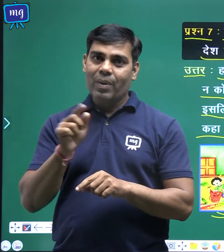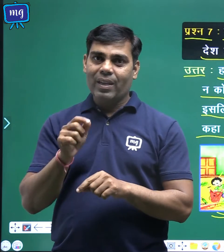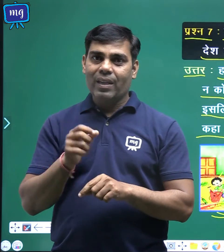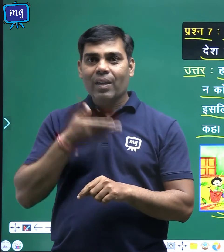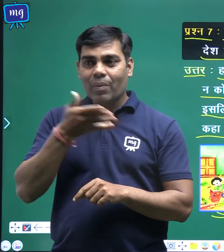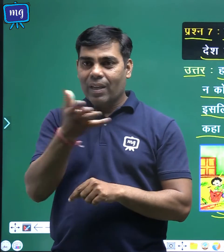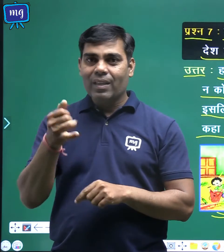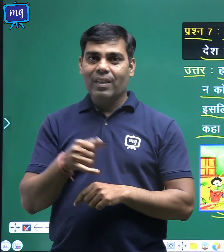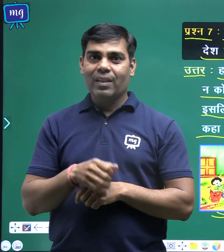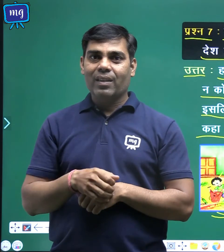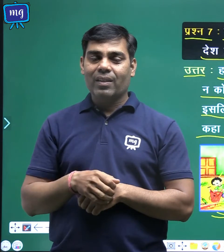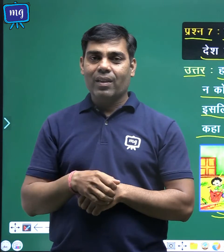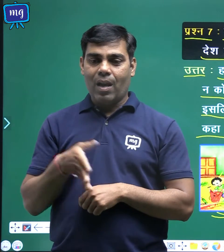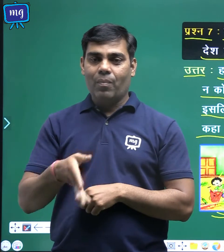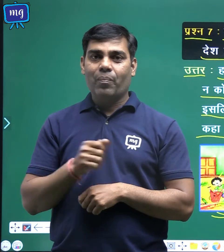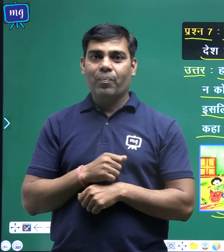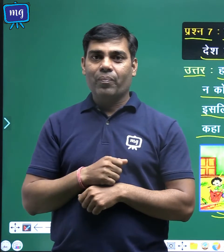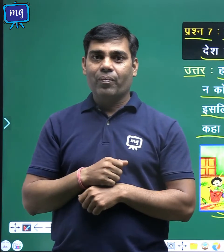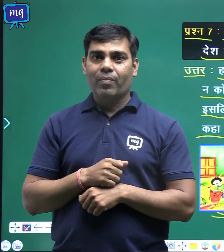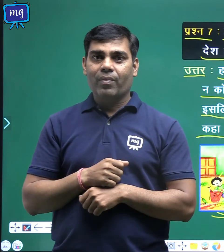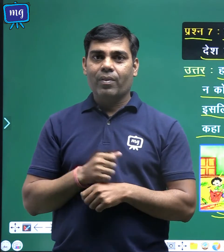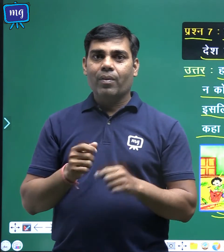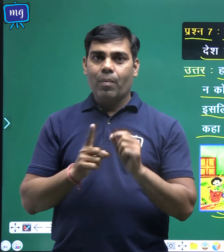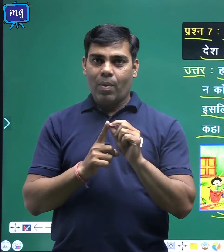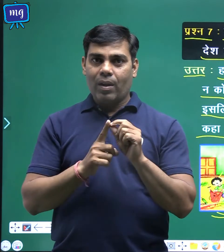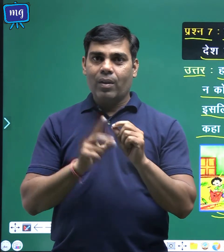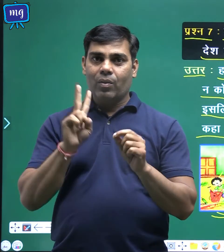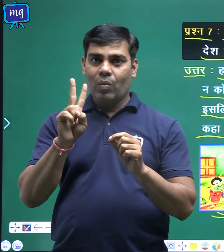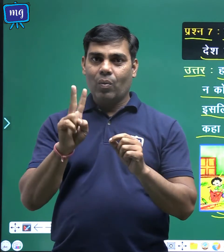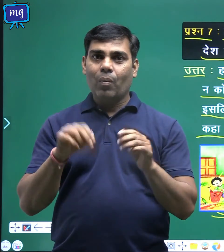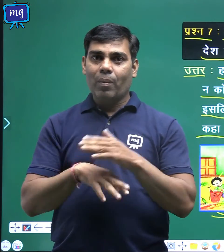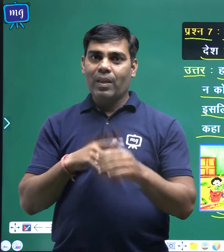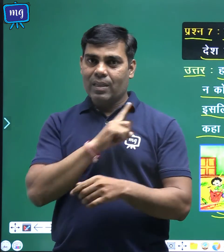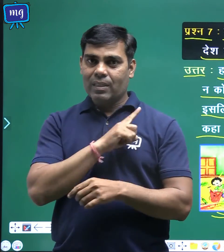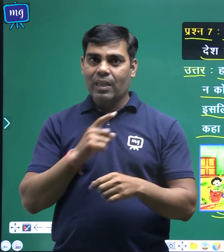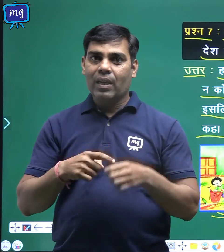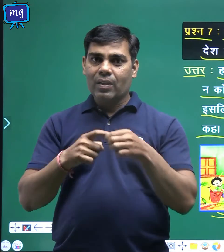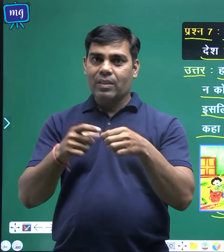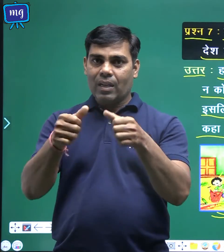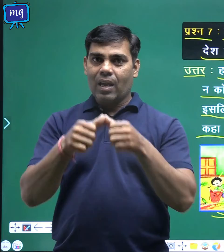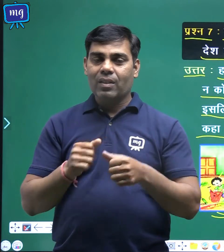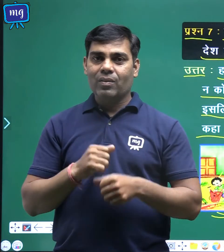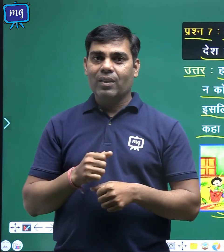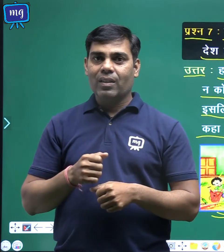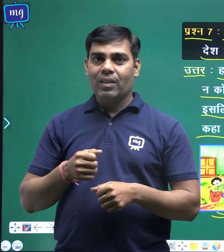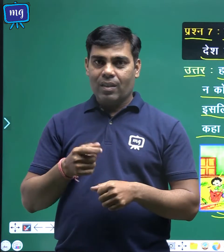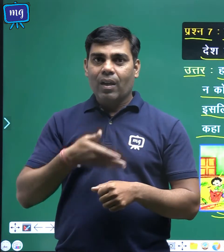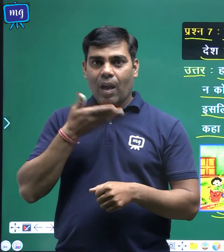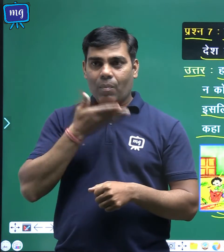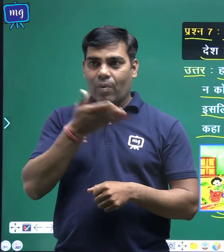करवाए थे। अब भाग 2 में इसके प्रश्नोत्तर करवाए